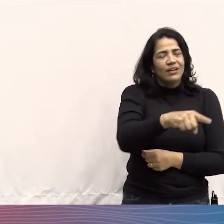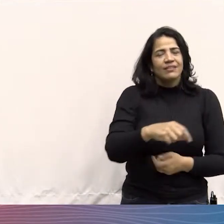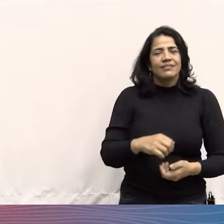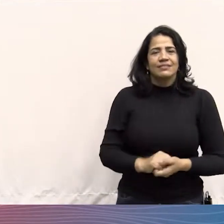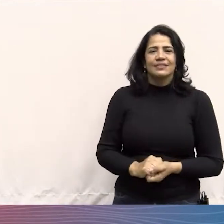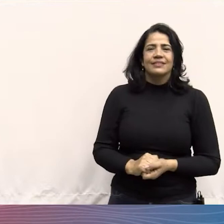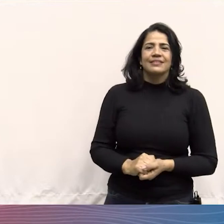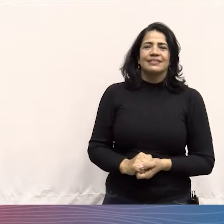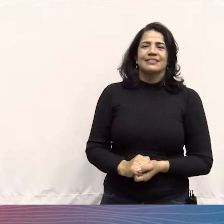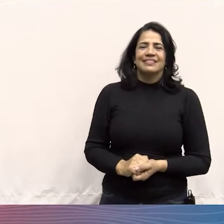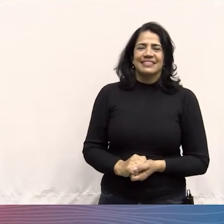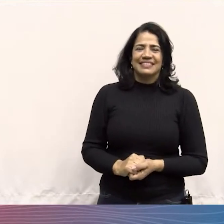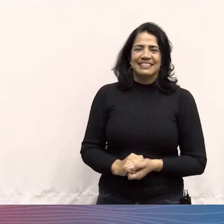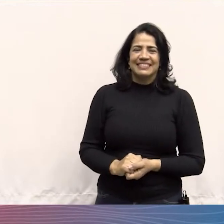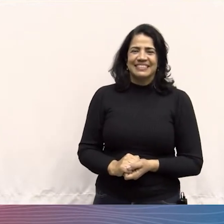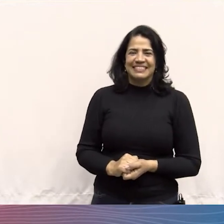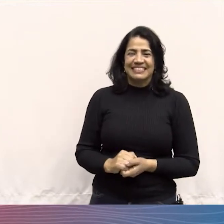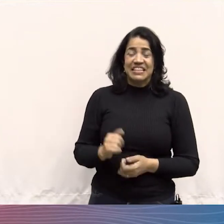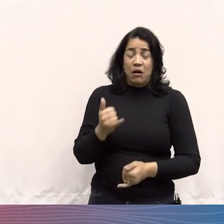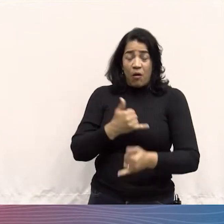comportores online, né?